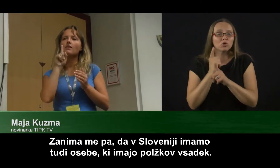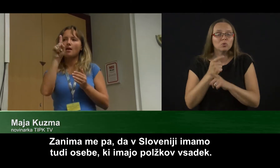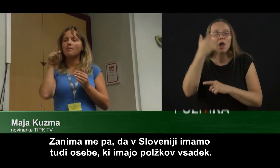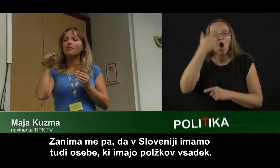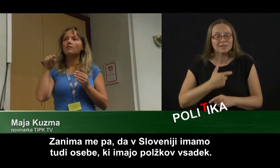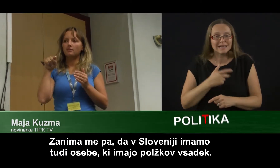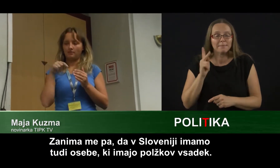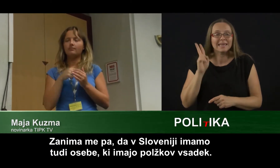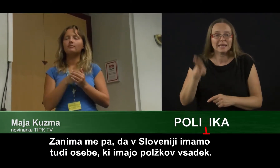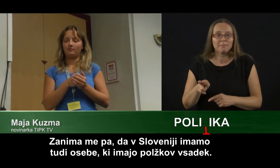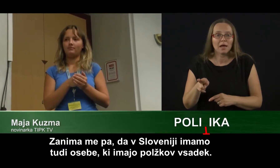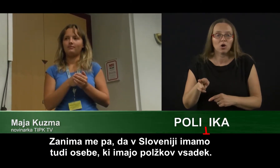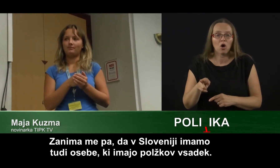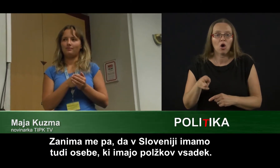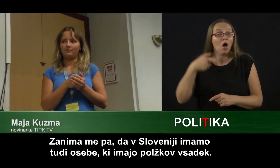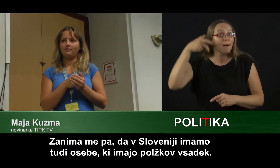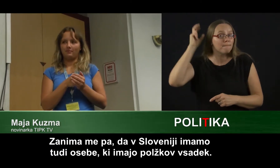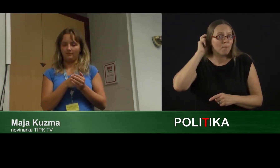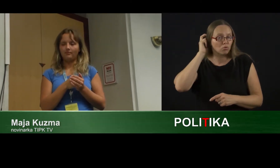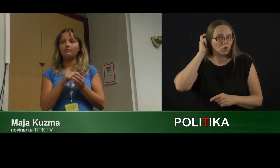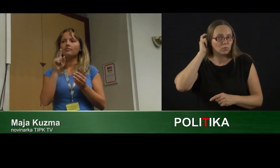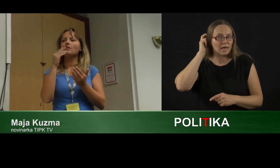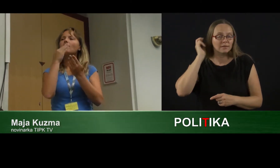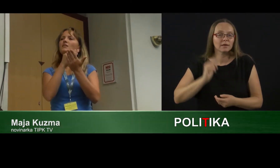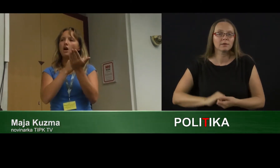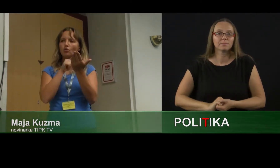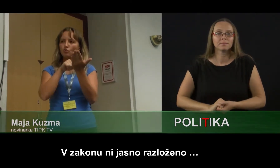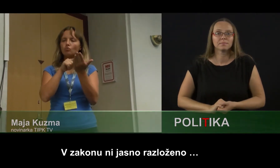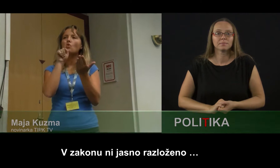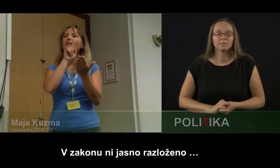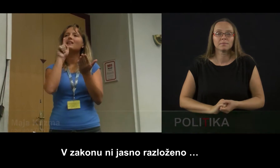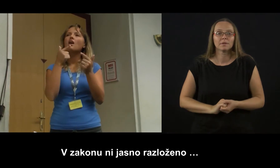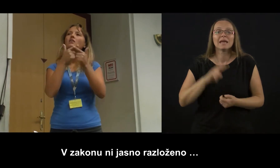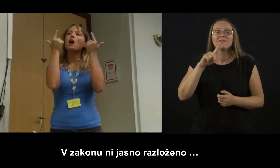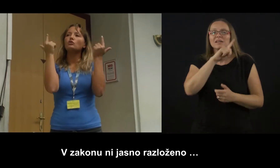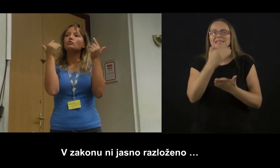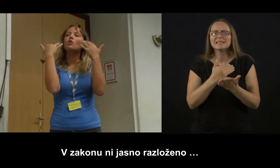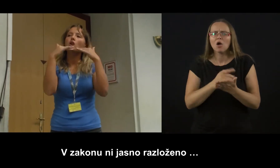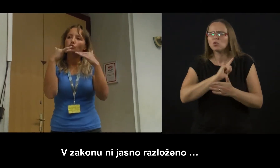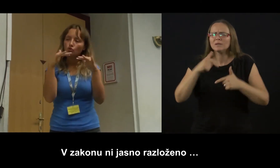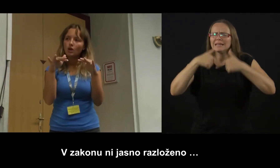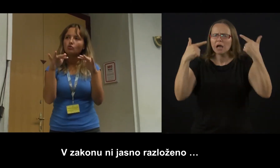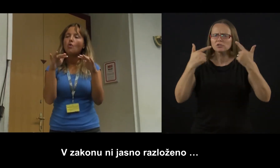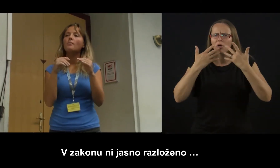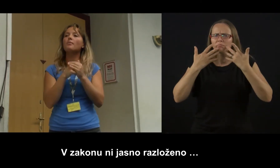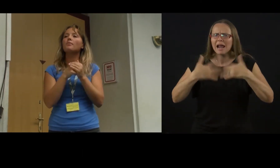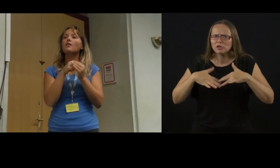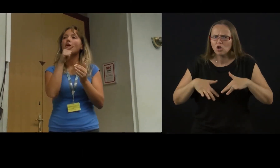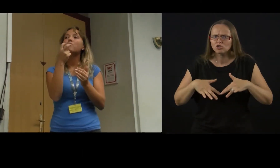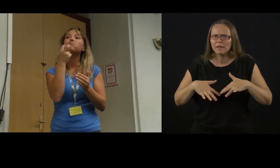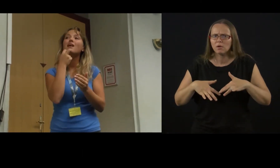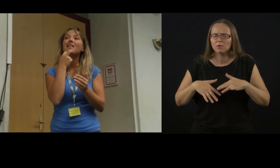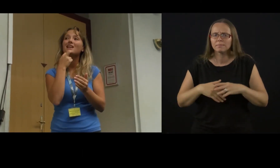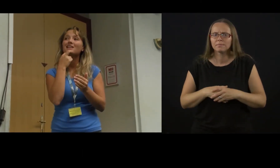tudi osebe, ki imajo polškov usadek. V zakonu ni jasno razloženo